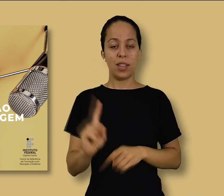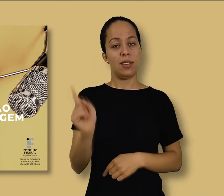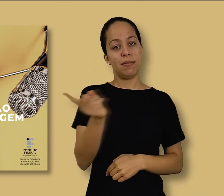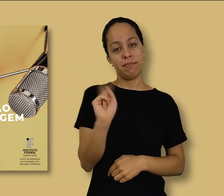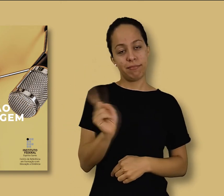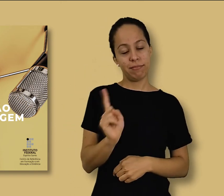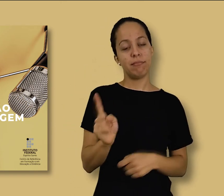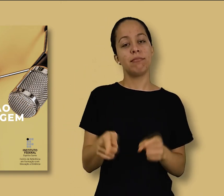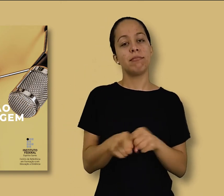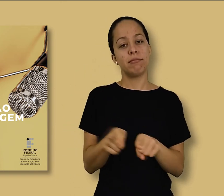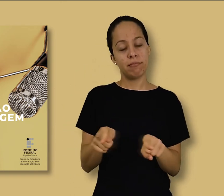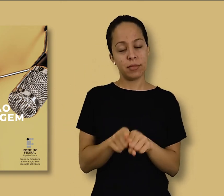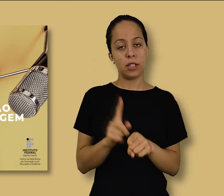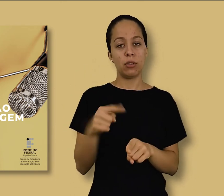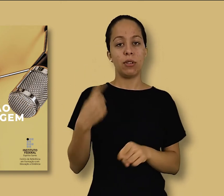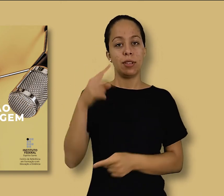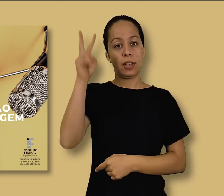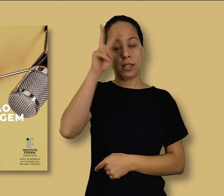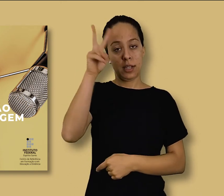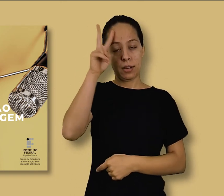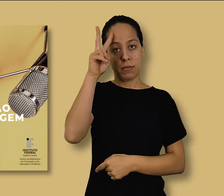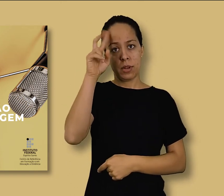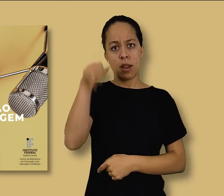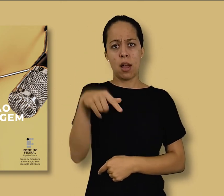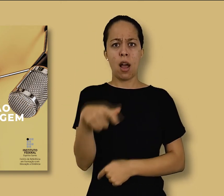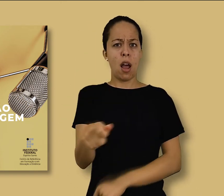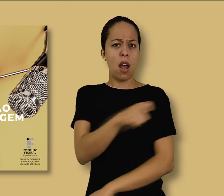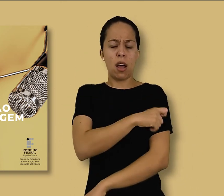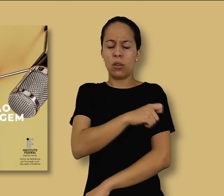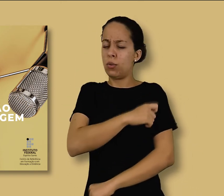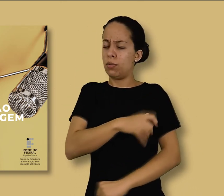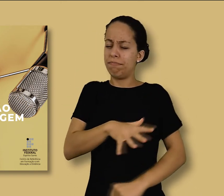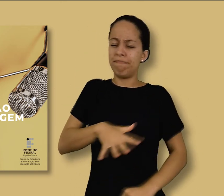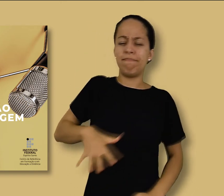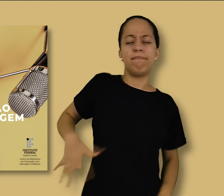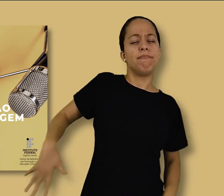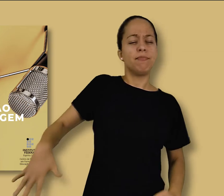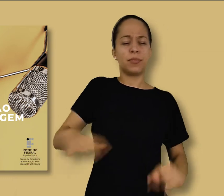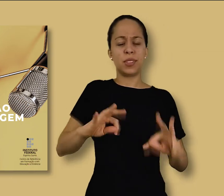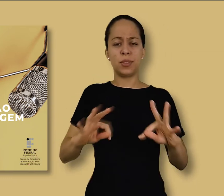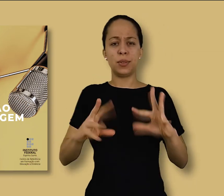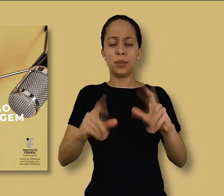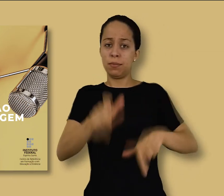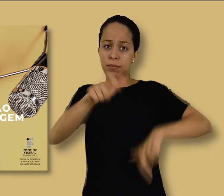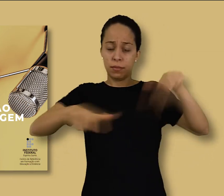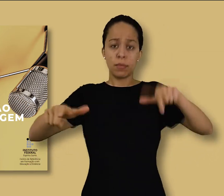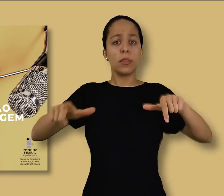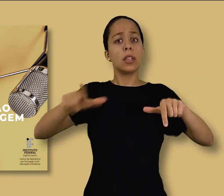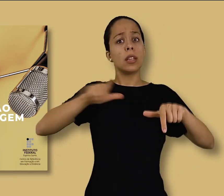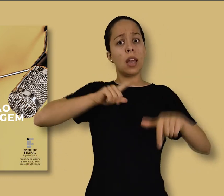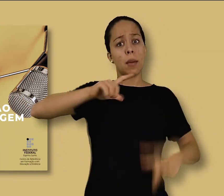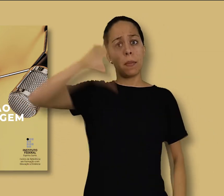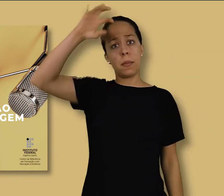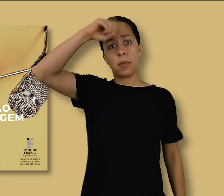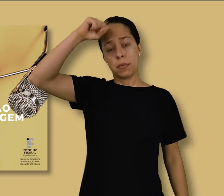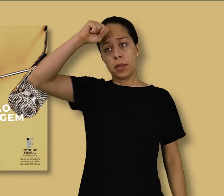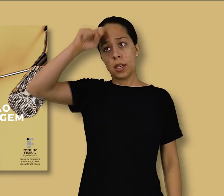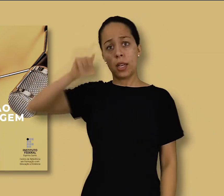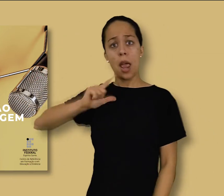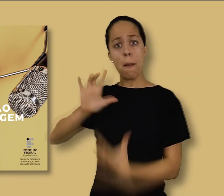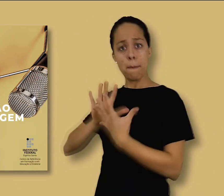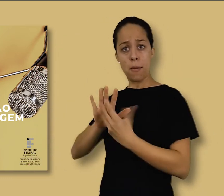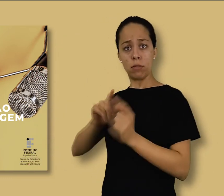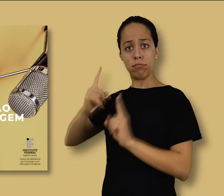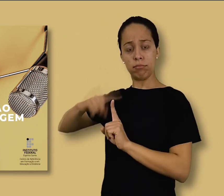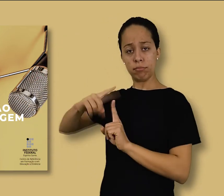público né o debate se faz aqui acerca do processo de escolarização de um contingente de crianças